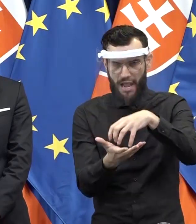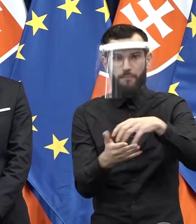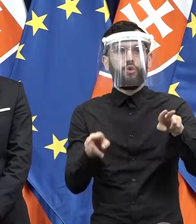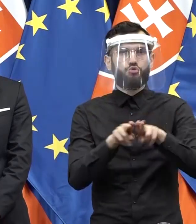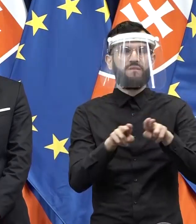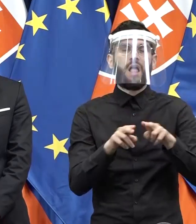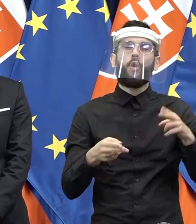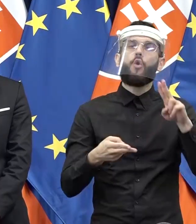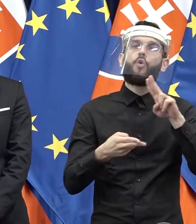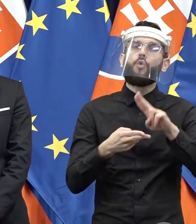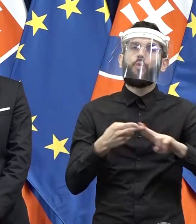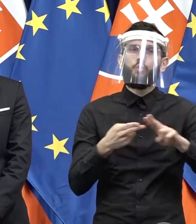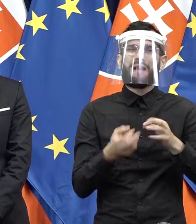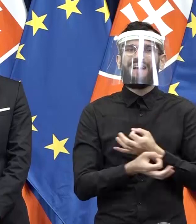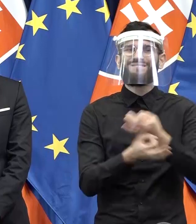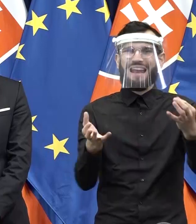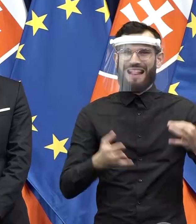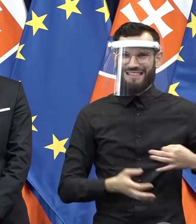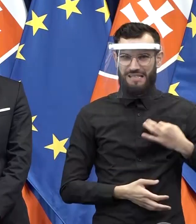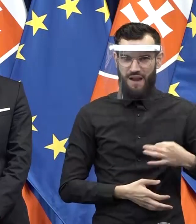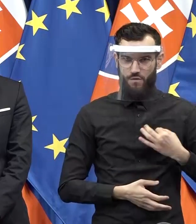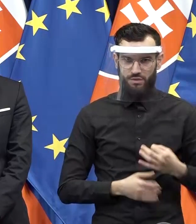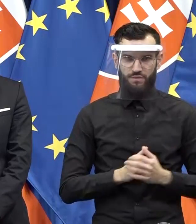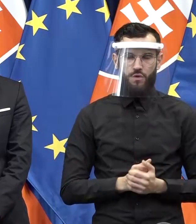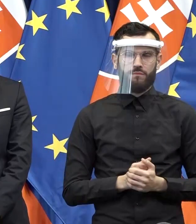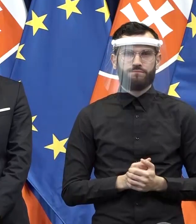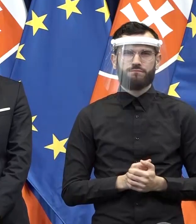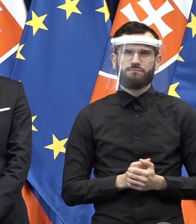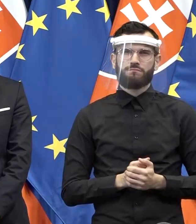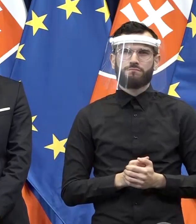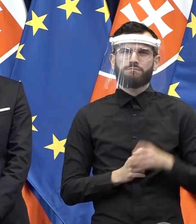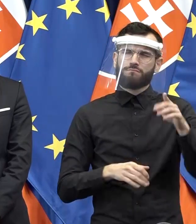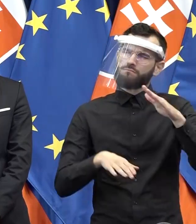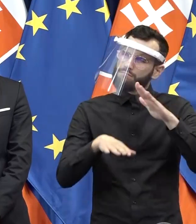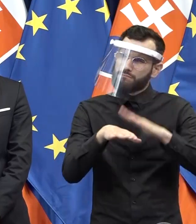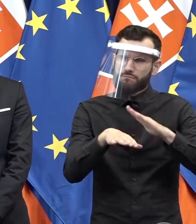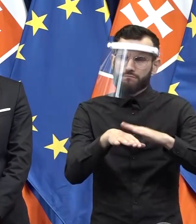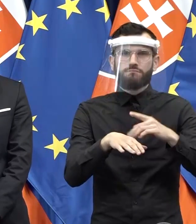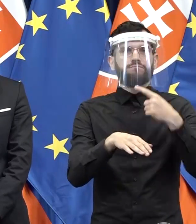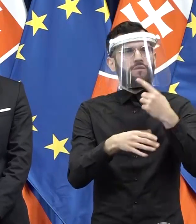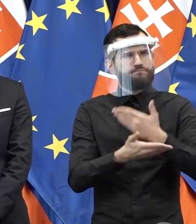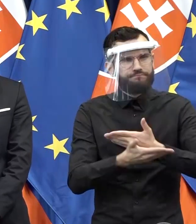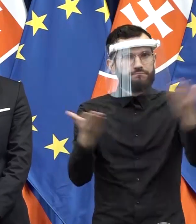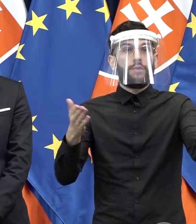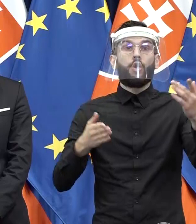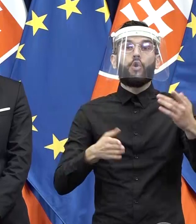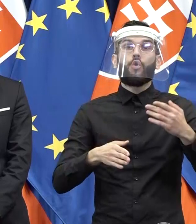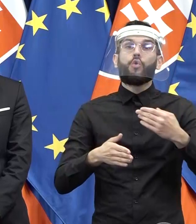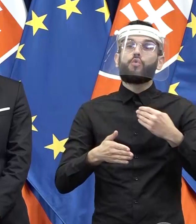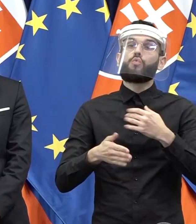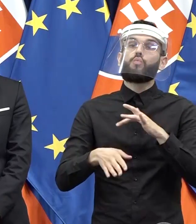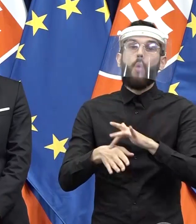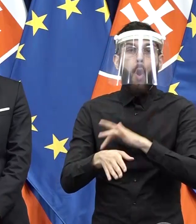ako aj úrad pre verejné zdravotníctvo, dôrazne týmto vyzývame dôchodcov, aby